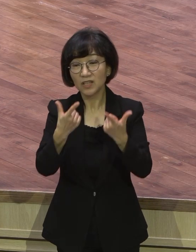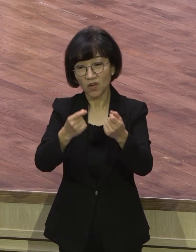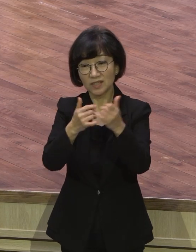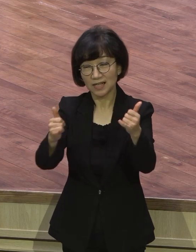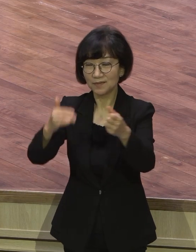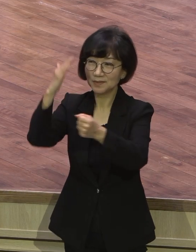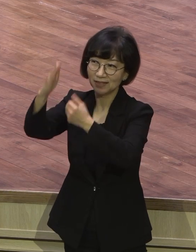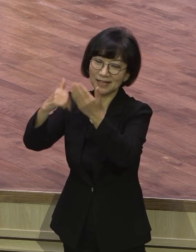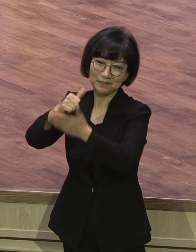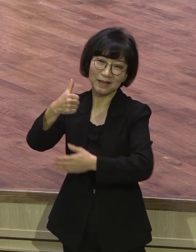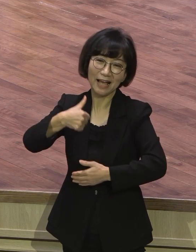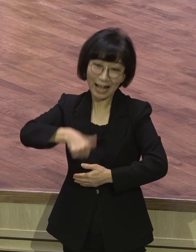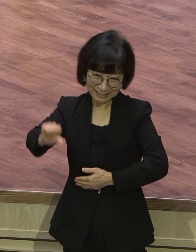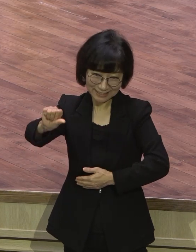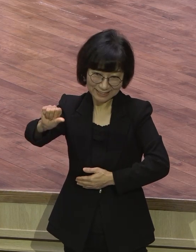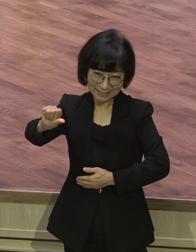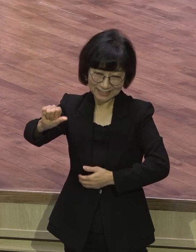여러분은 하나님 자녀 맞습니까?